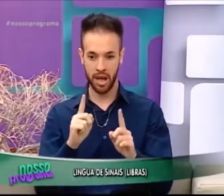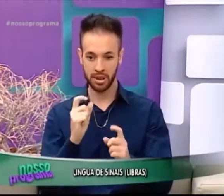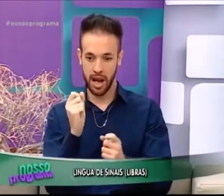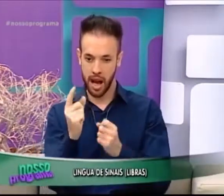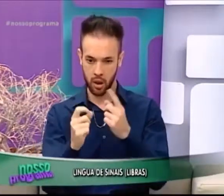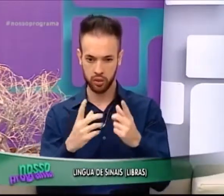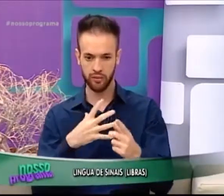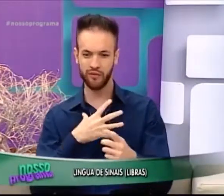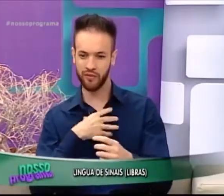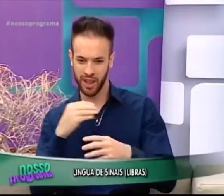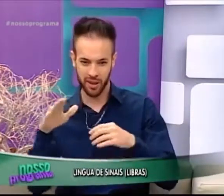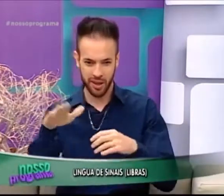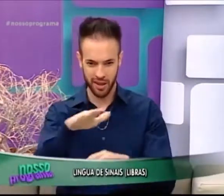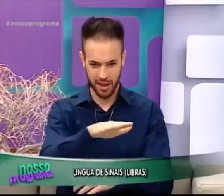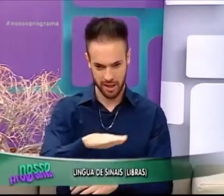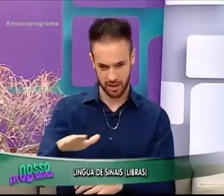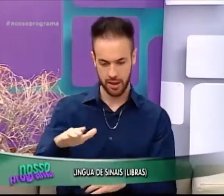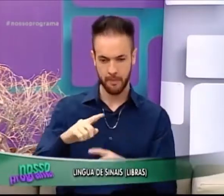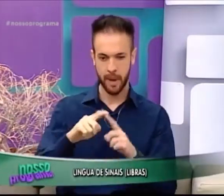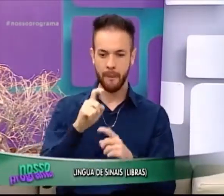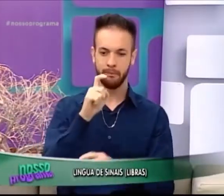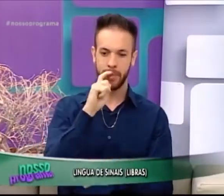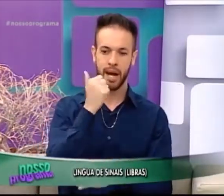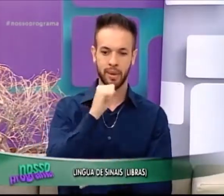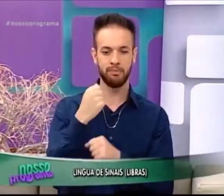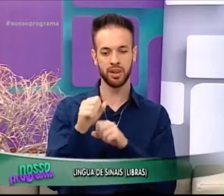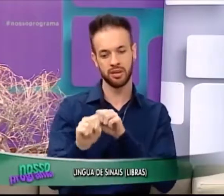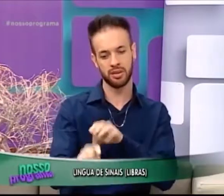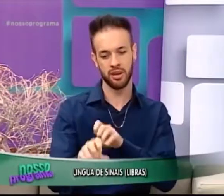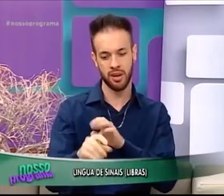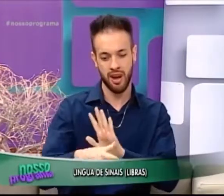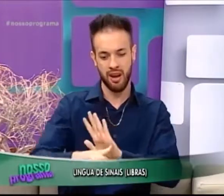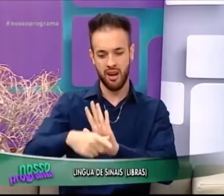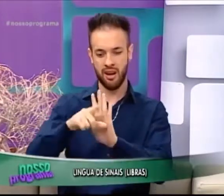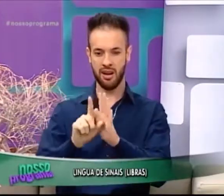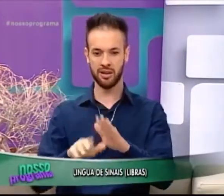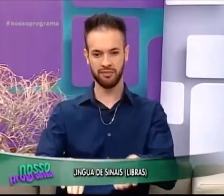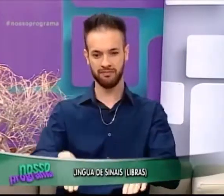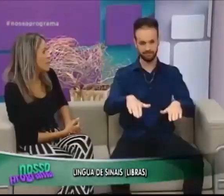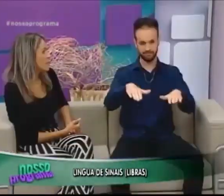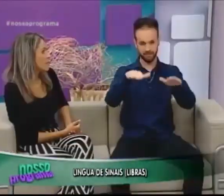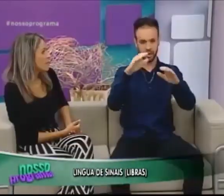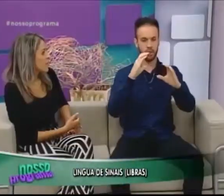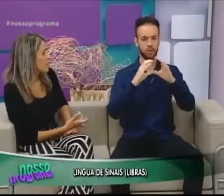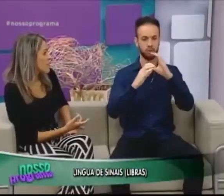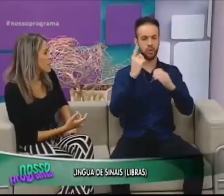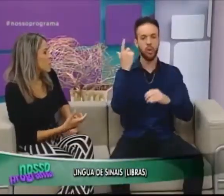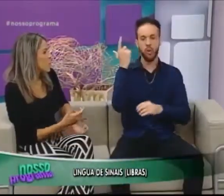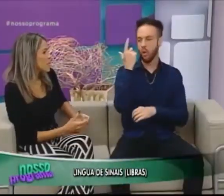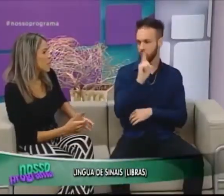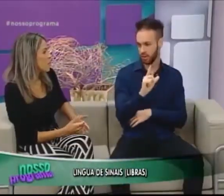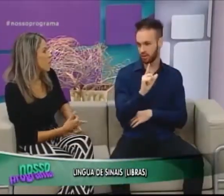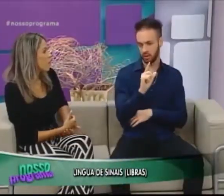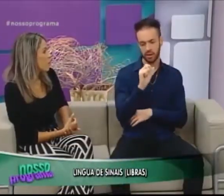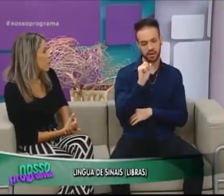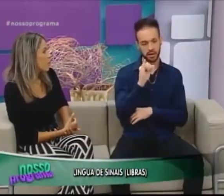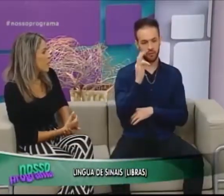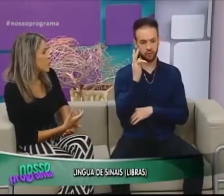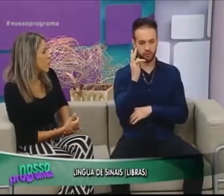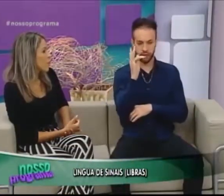perfeita. Mas quando a criança já é um pouquinho maiorzinha, já começa a ter um pouquinho de problema